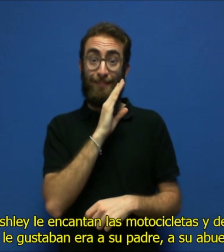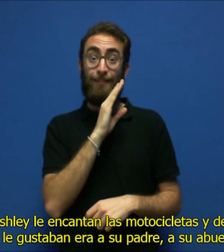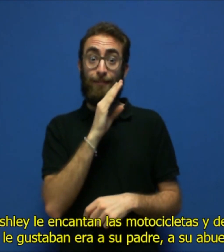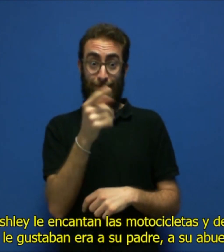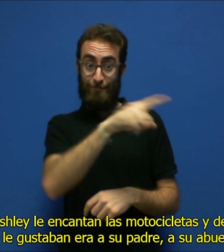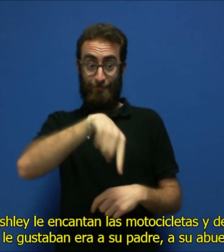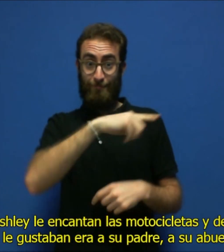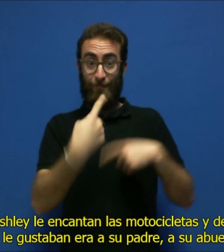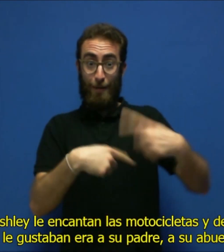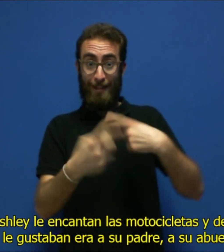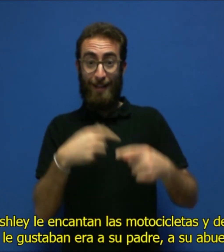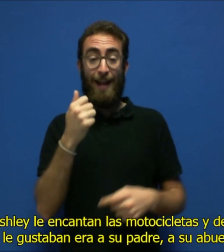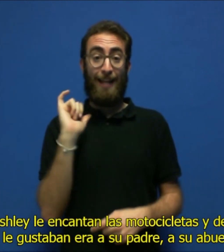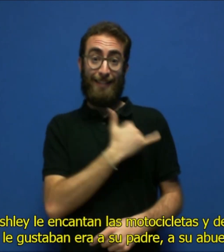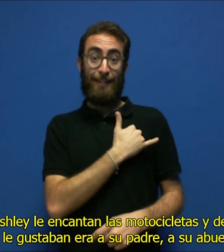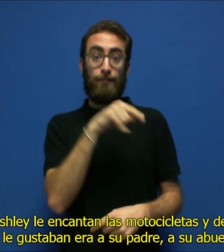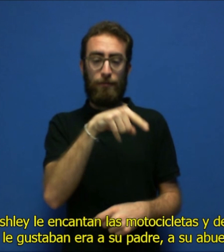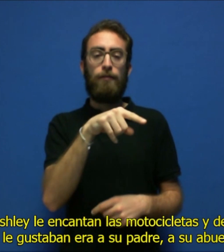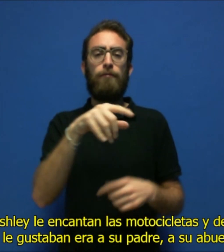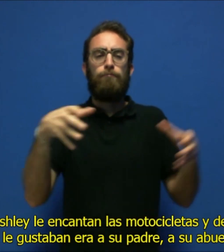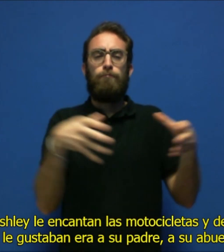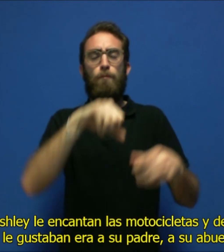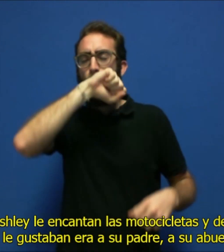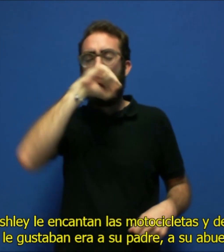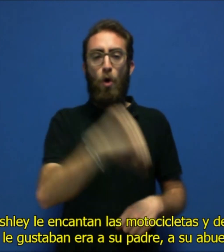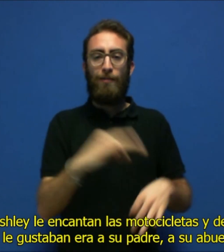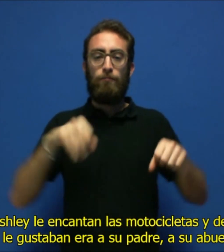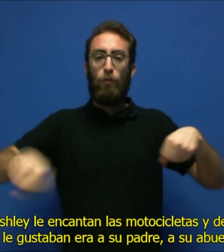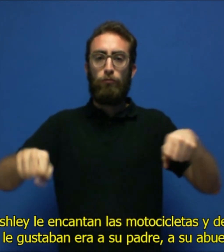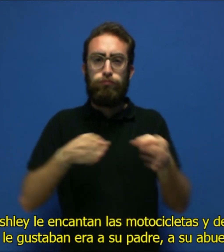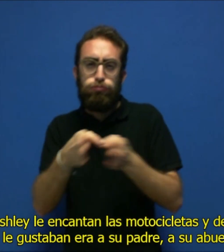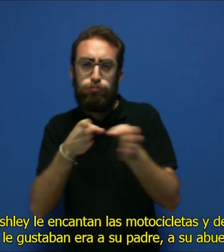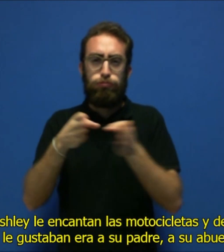signos a la familia de ashley le encantan las motocicletas